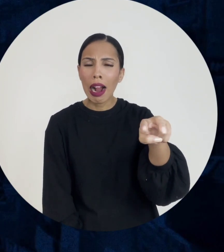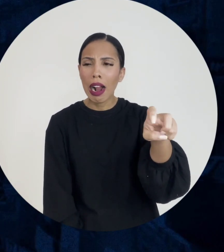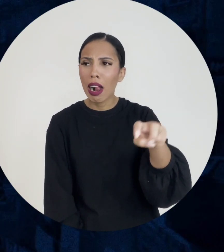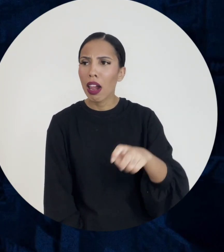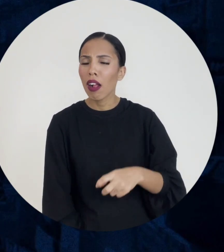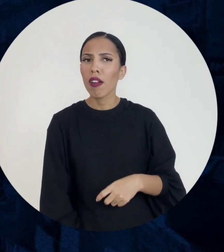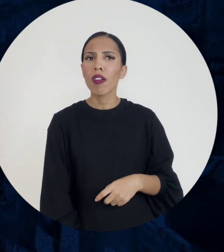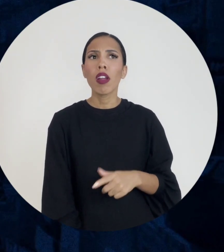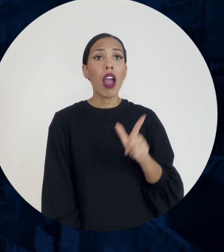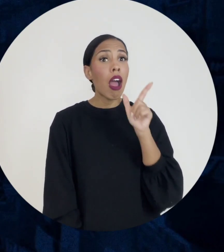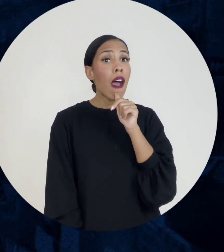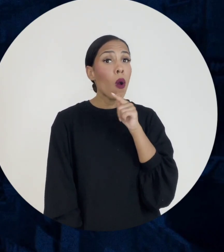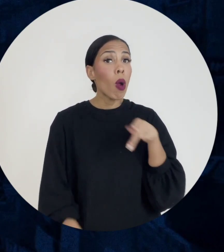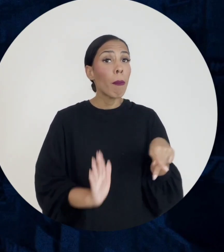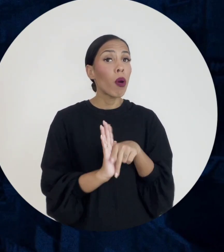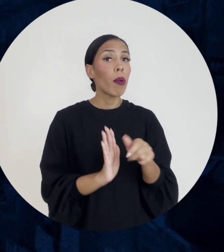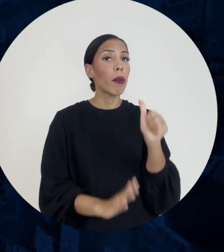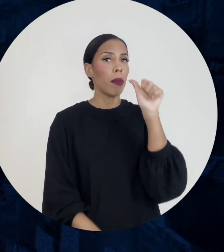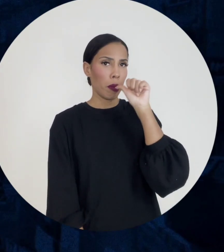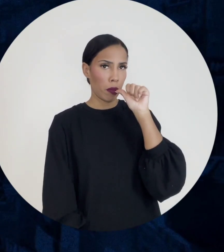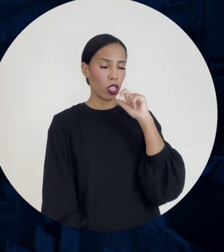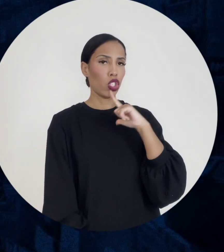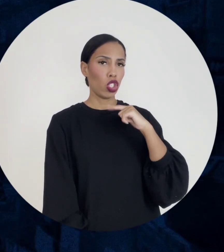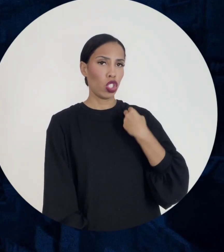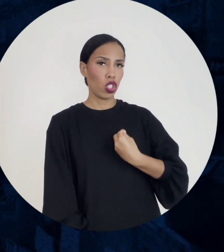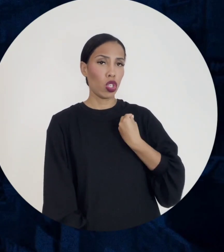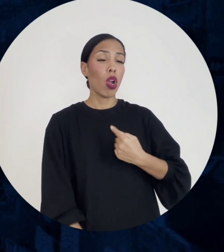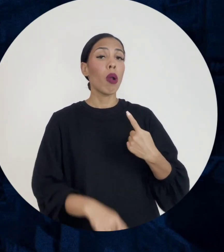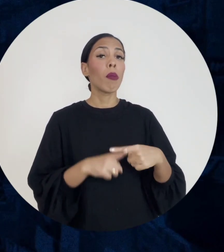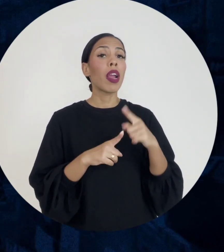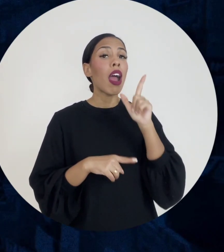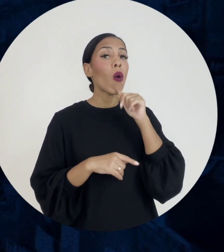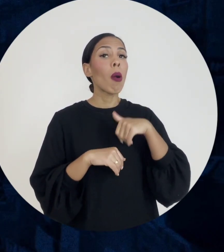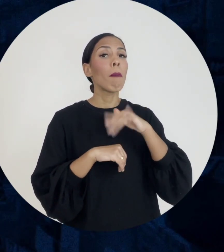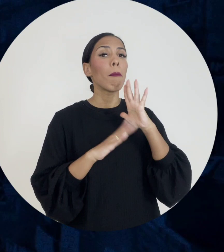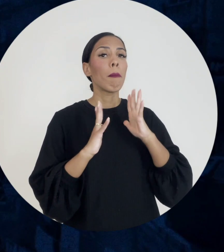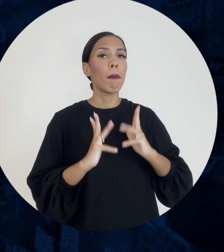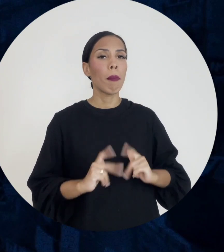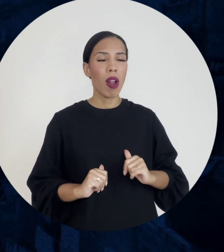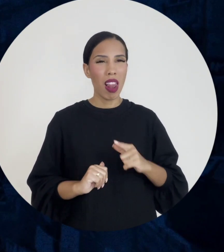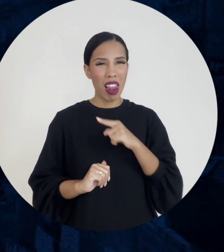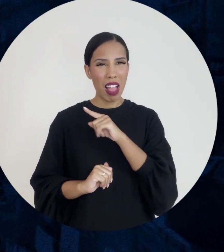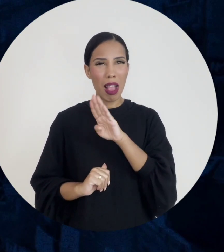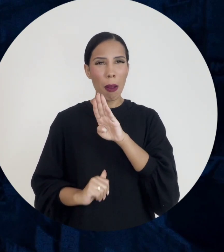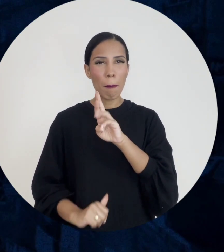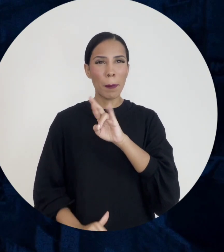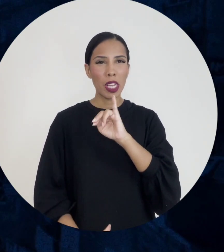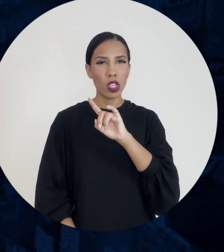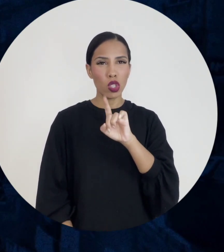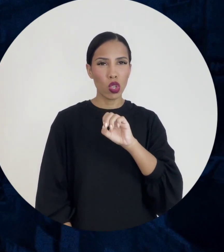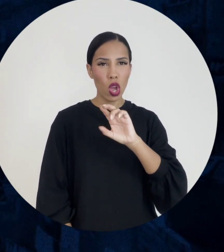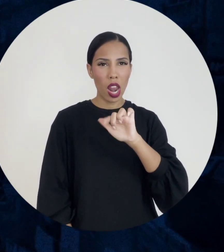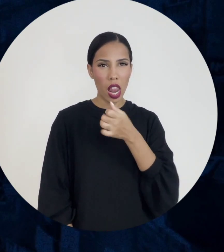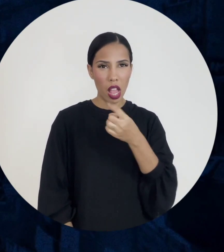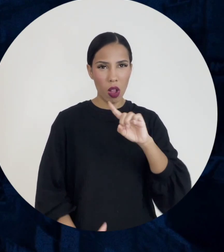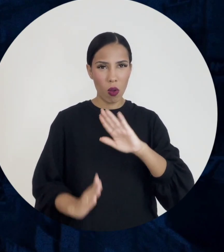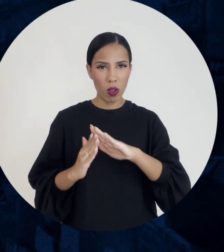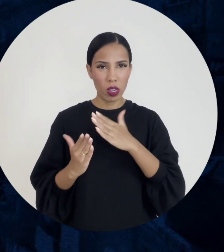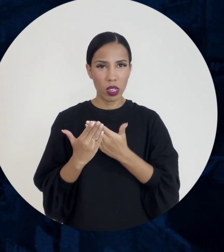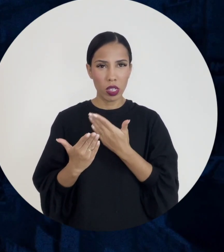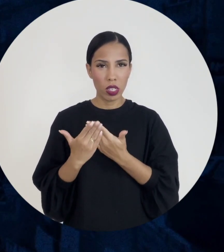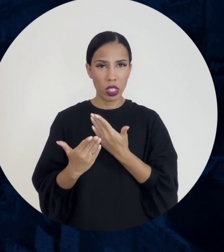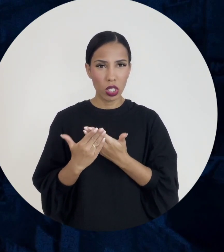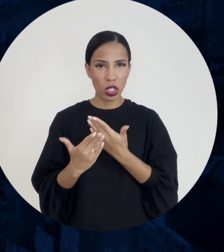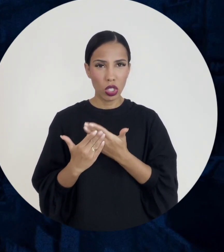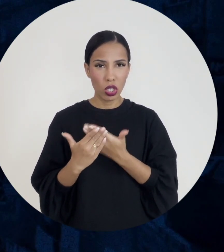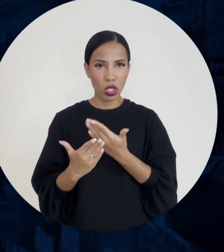De água para beber, né? Para beber, Para né? beber, que era uma água mais pura. Ali onde é o Brizolão, ali tinha uma